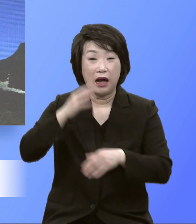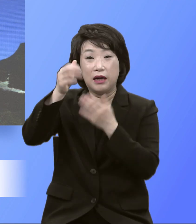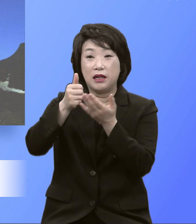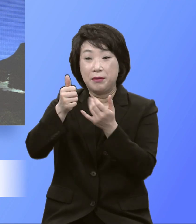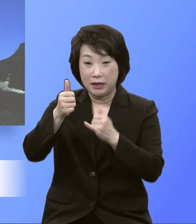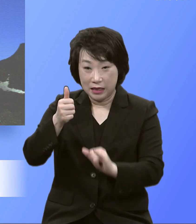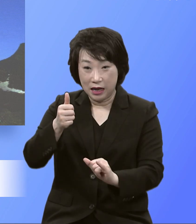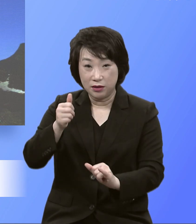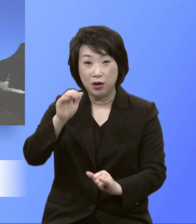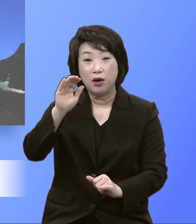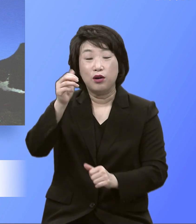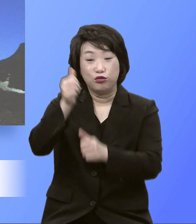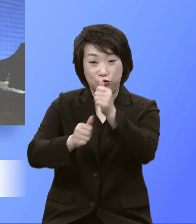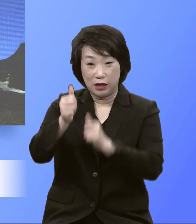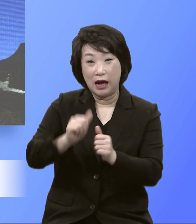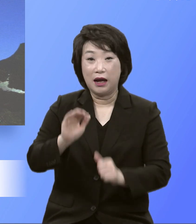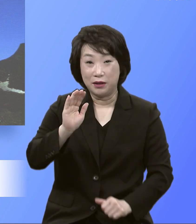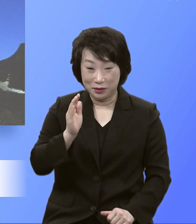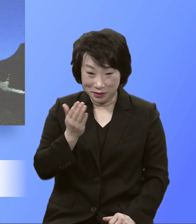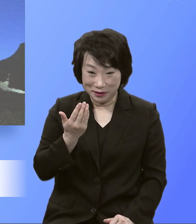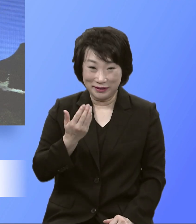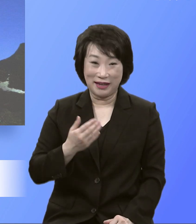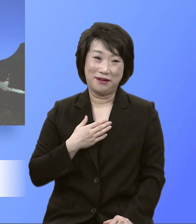하나님의 후사구나,